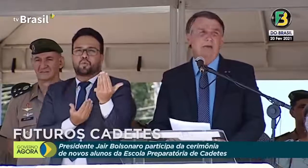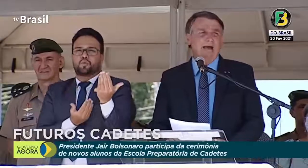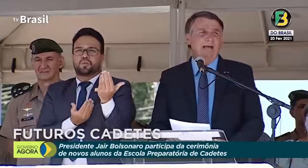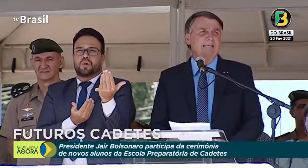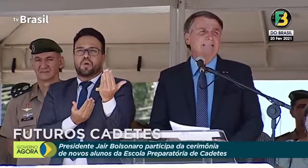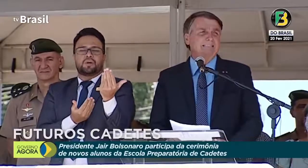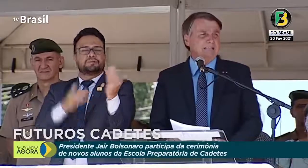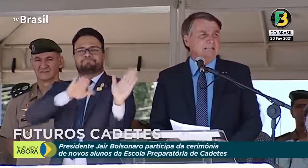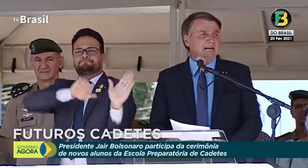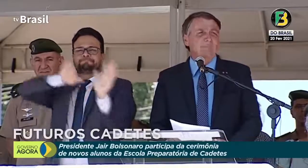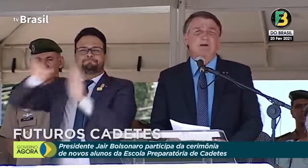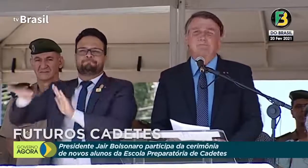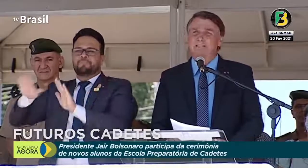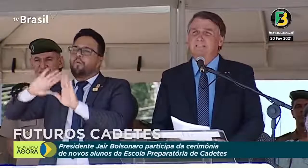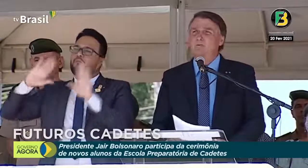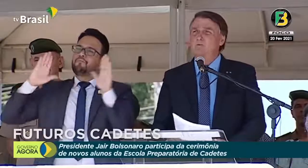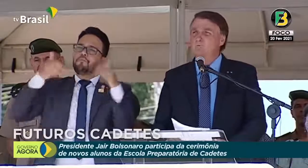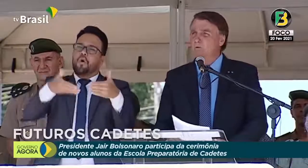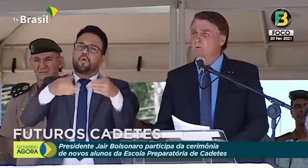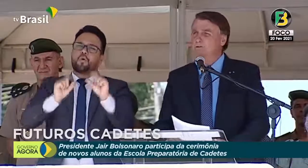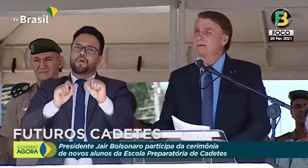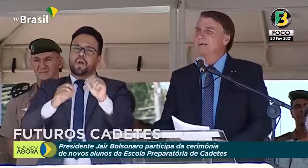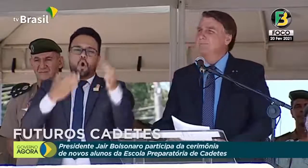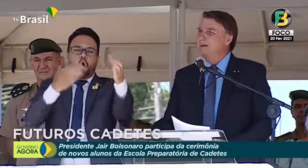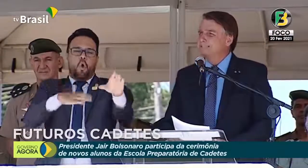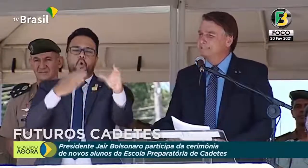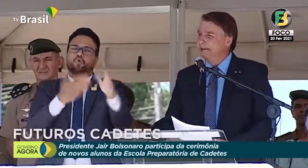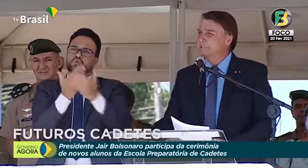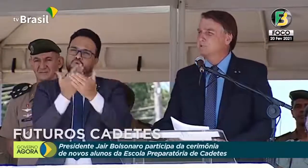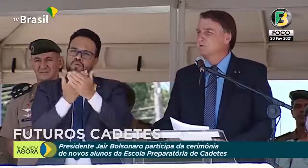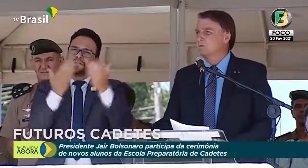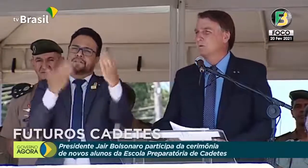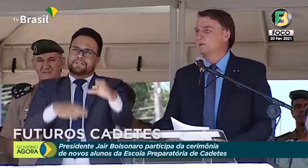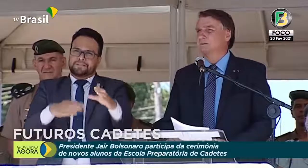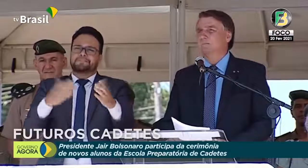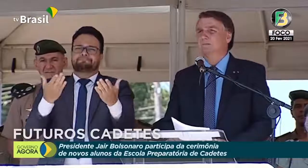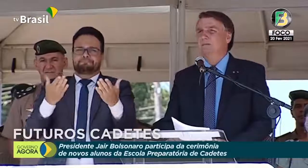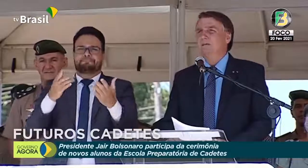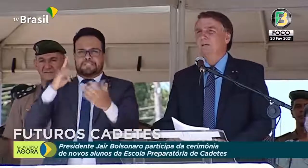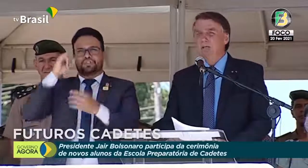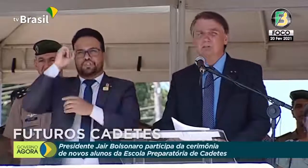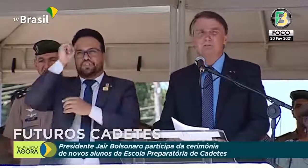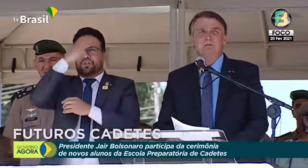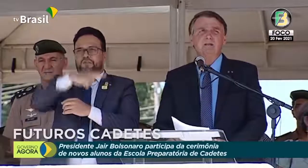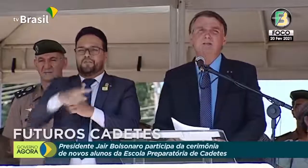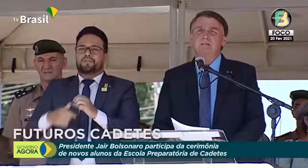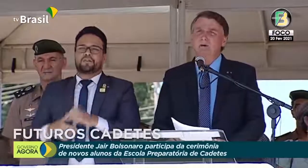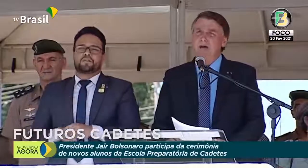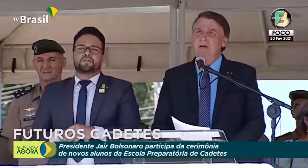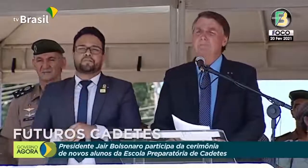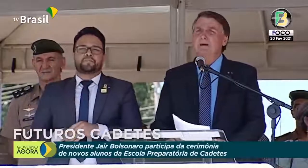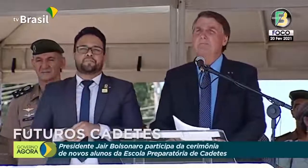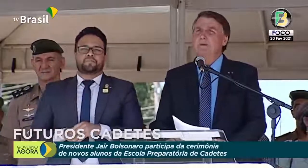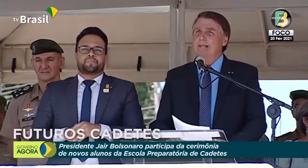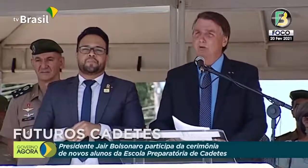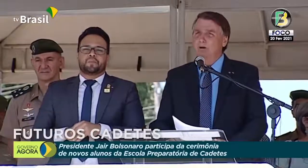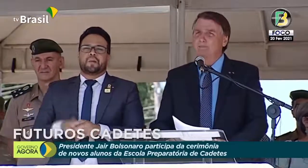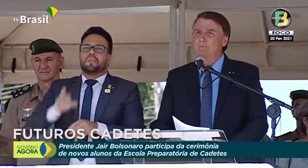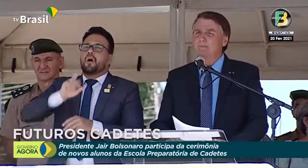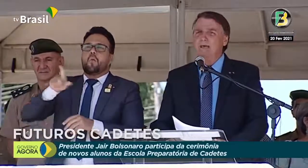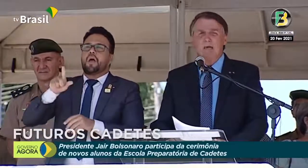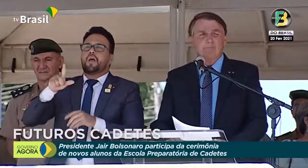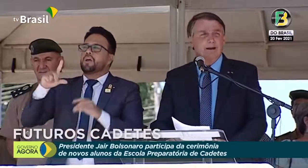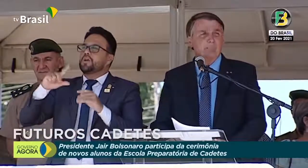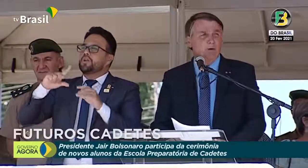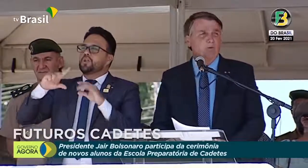poder se empenhar, se dedicar para fazer um concurso bastante concorrido. Isso não é para